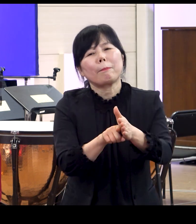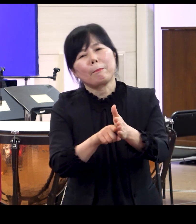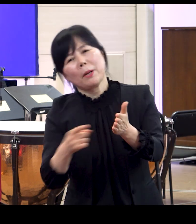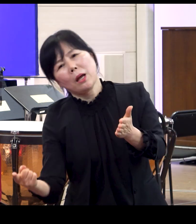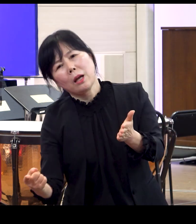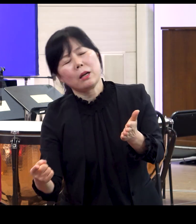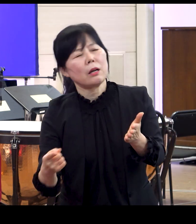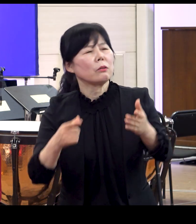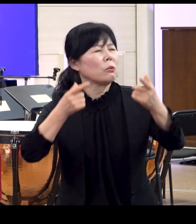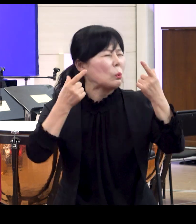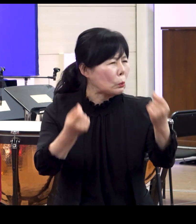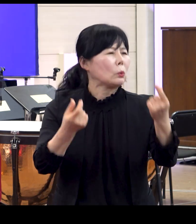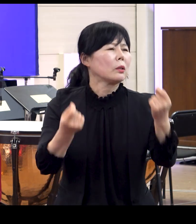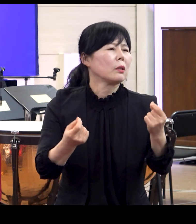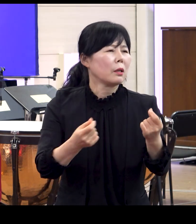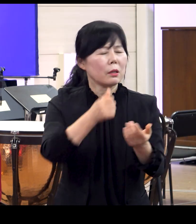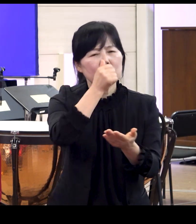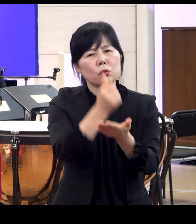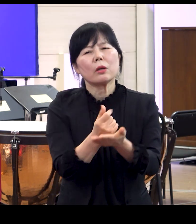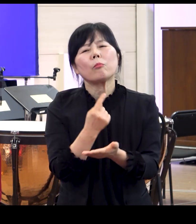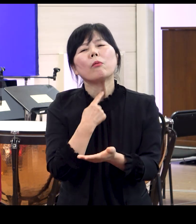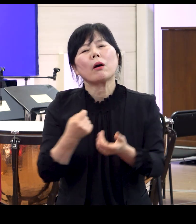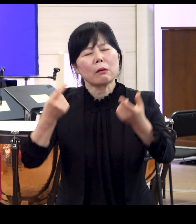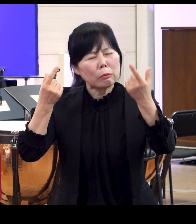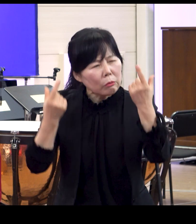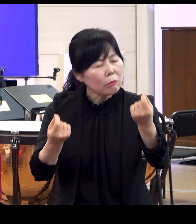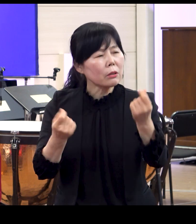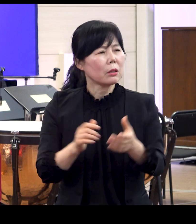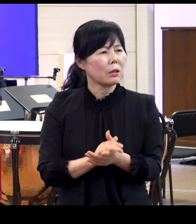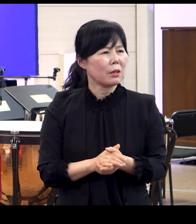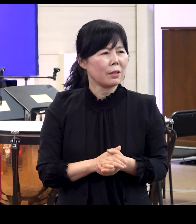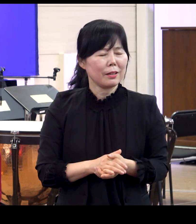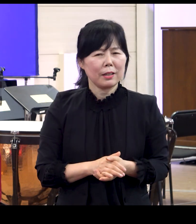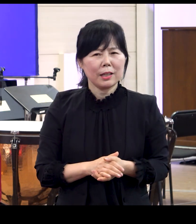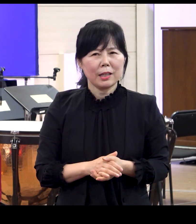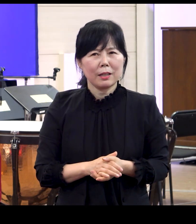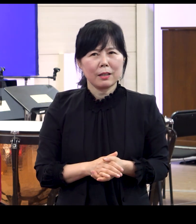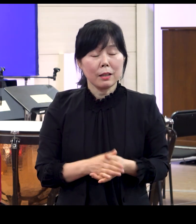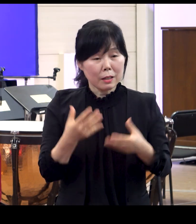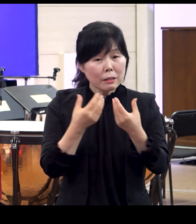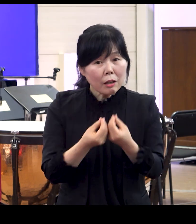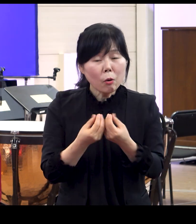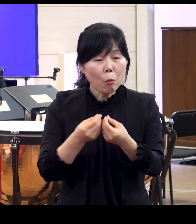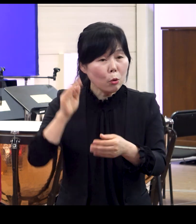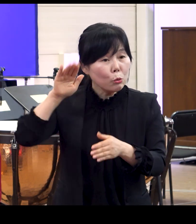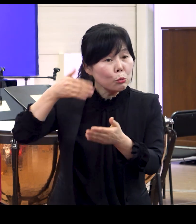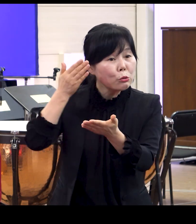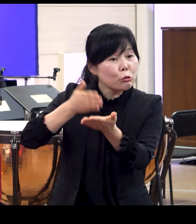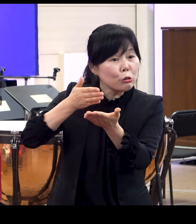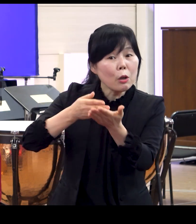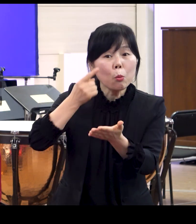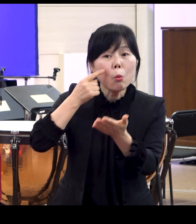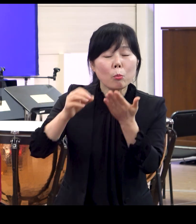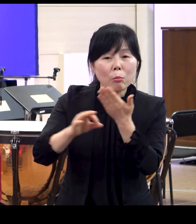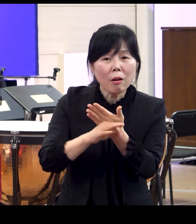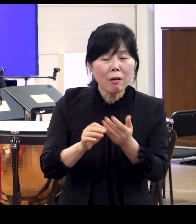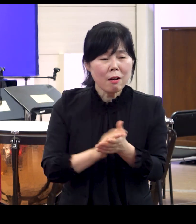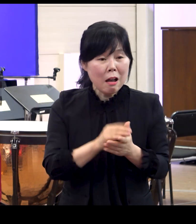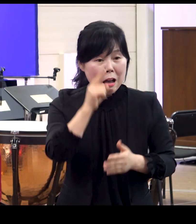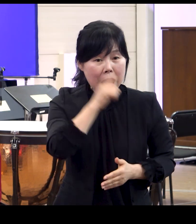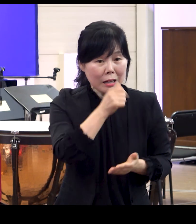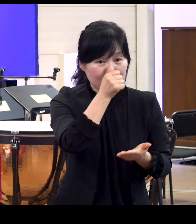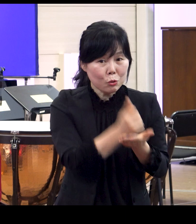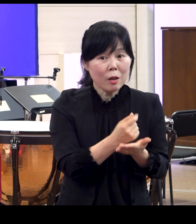거예요. 그게 바로 범죄예요. 여러분, 우리가 보지 않습니까? 뉴스 같은 데 보면요, 어떤